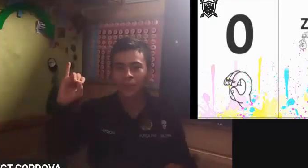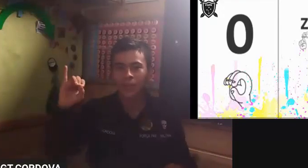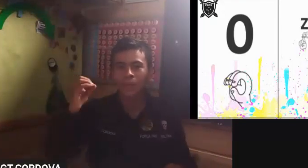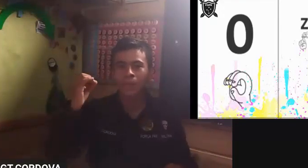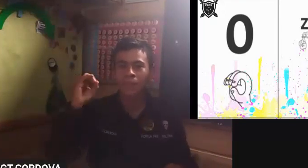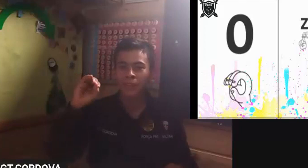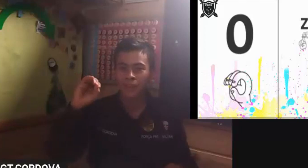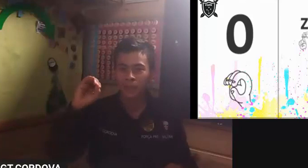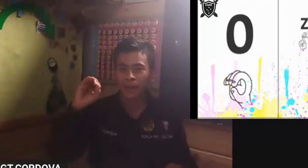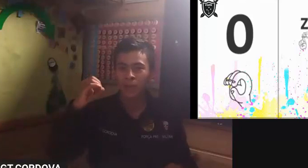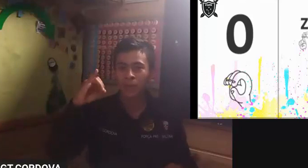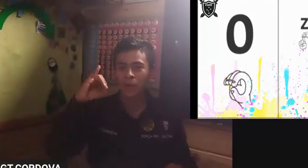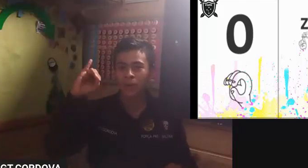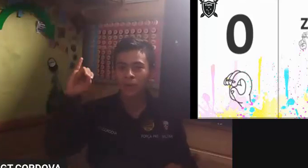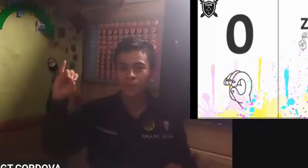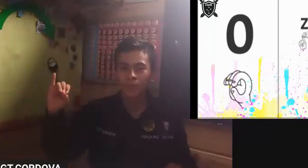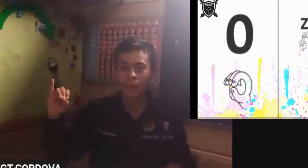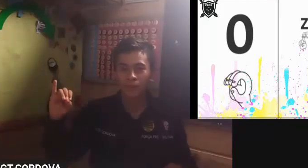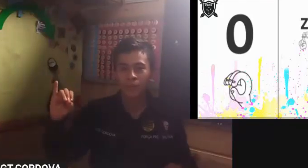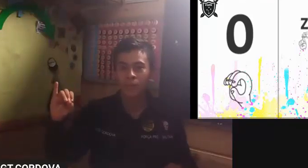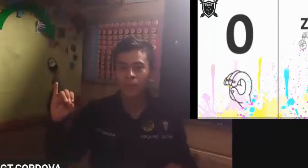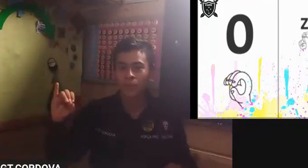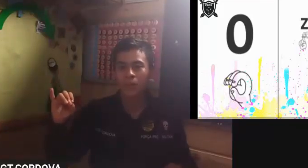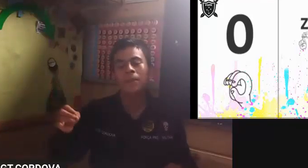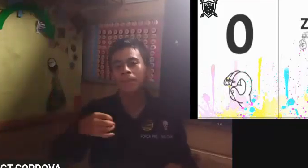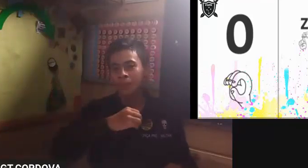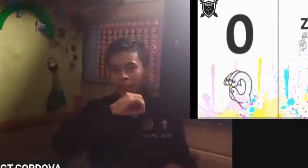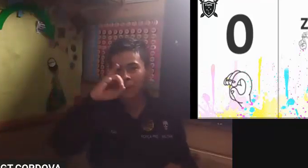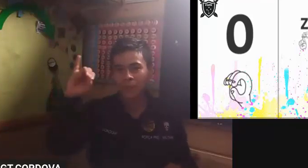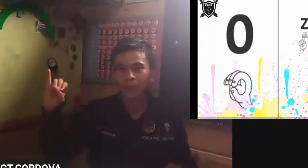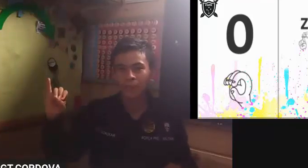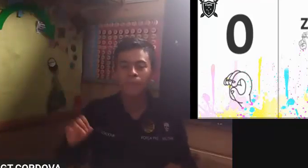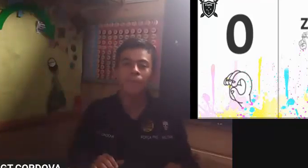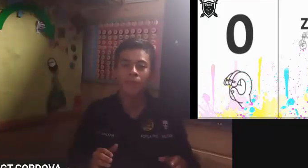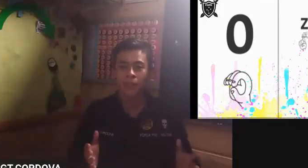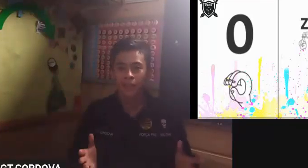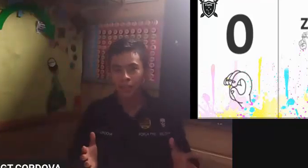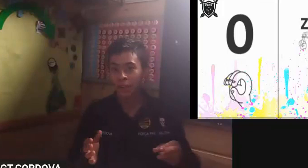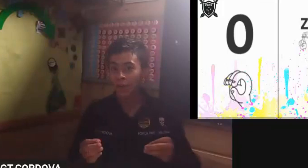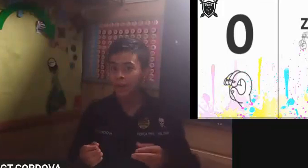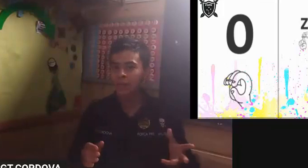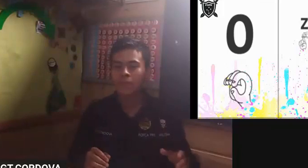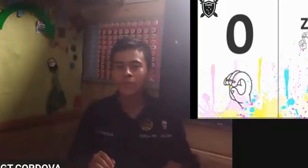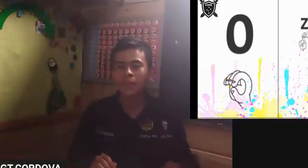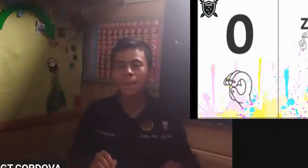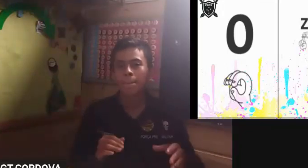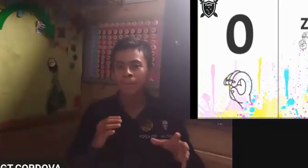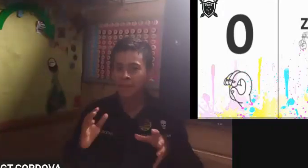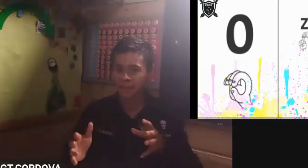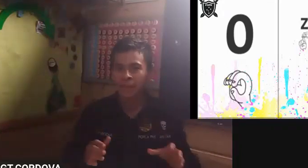oi. Então a gente pega o O e faz um movimento com o I, tá? Oi. Então é quase isso daí. Mas